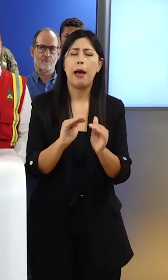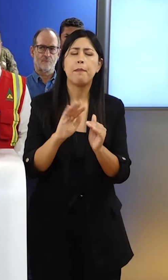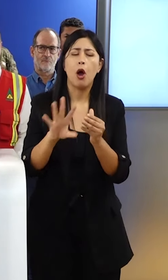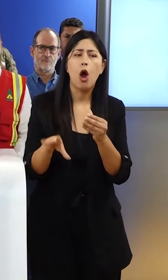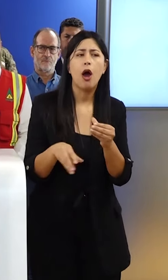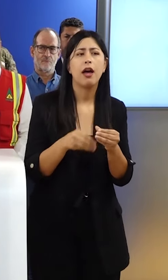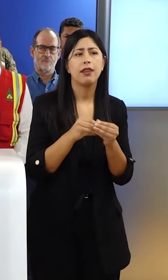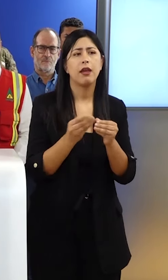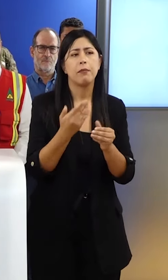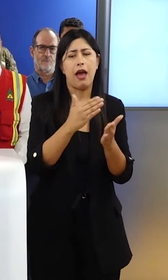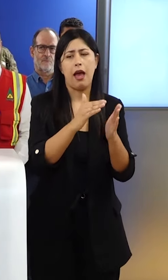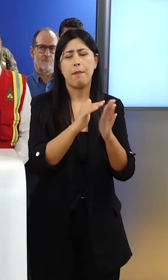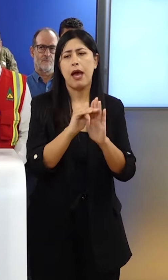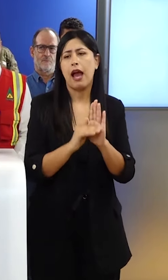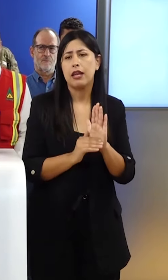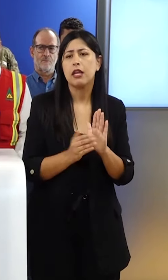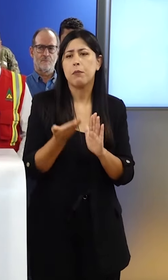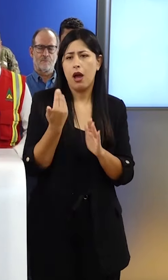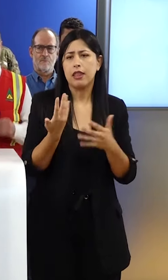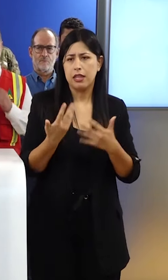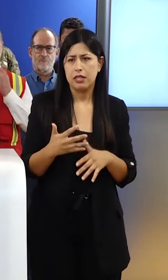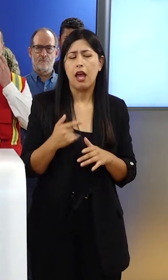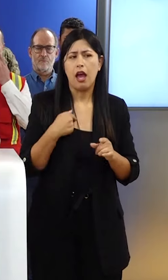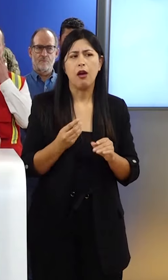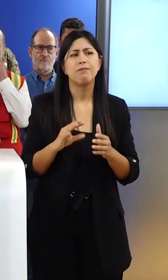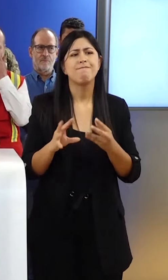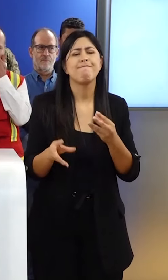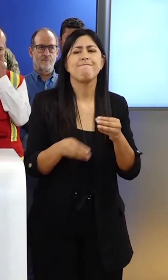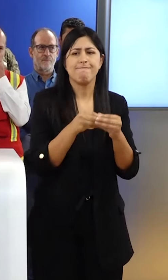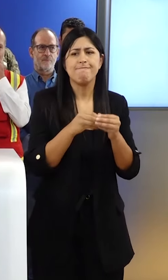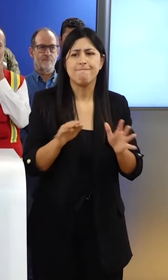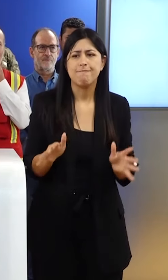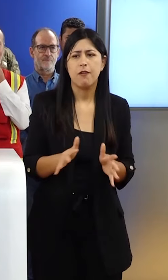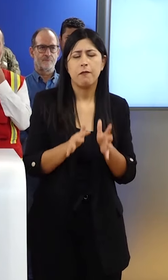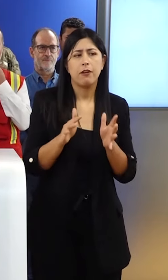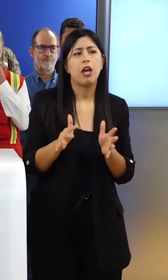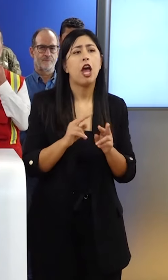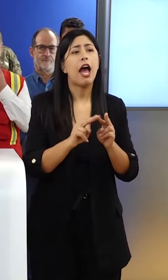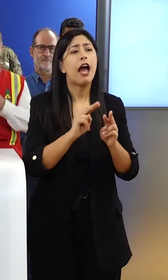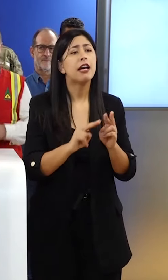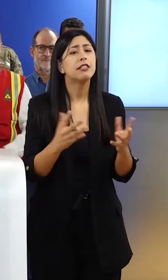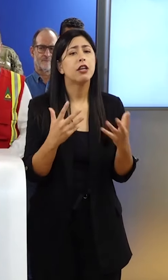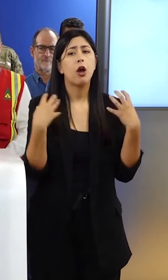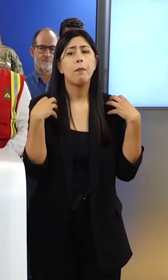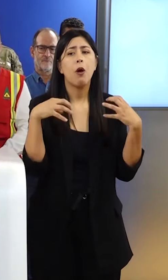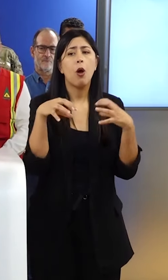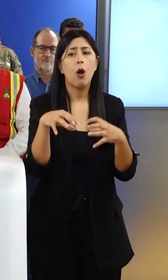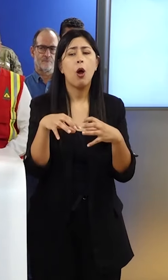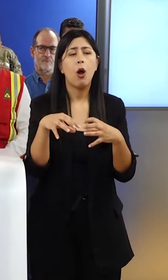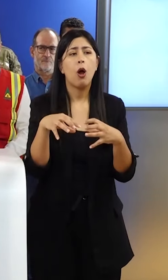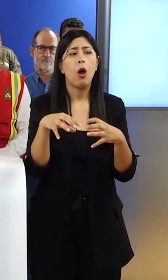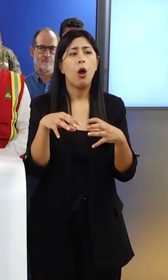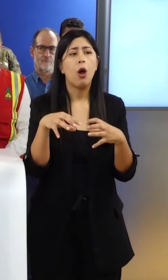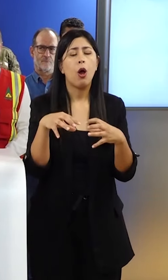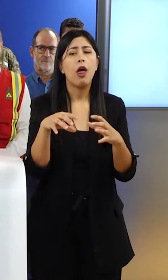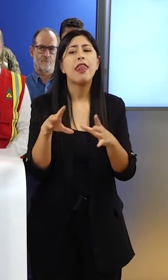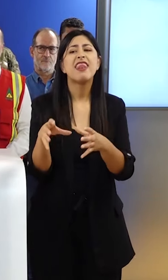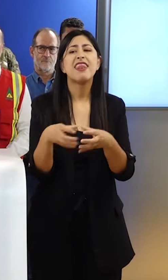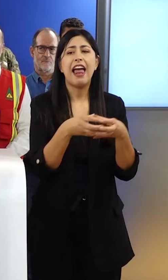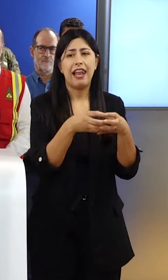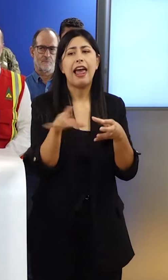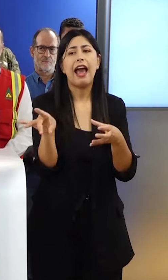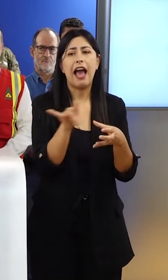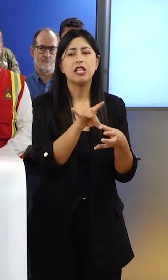los mecanismos que están previstos y lo vamos a canalizar a través de eh la la la delegación